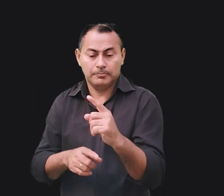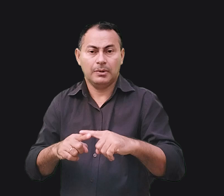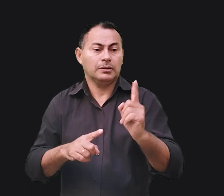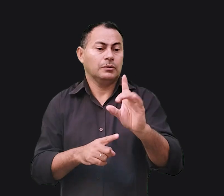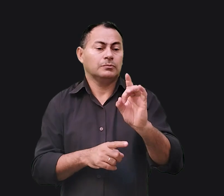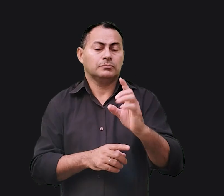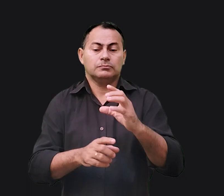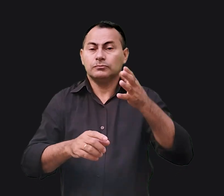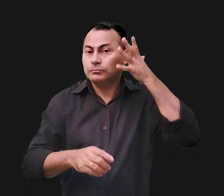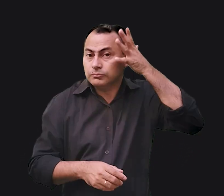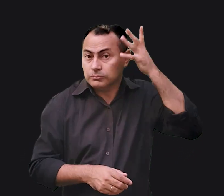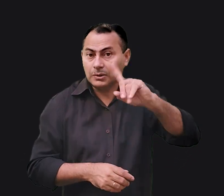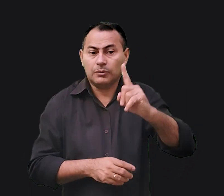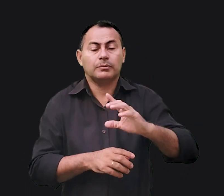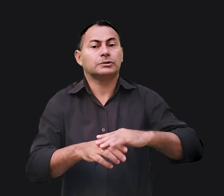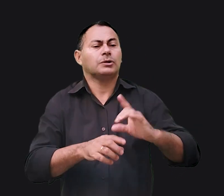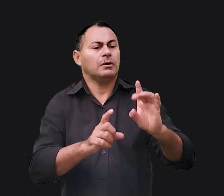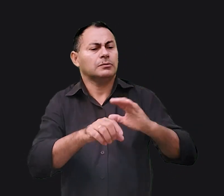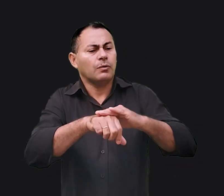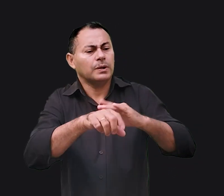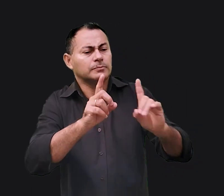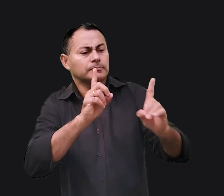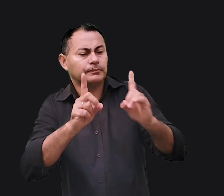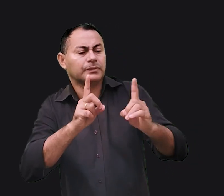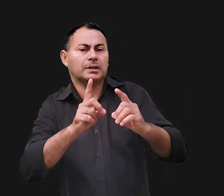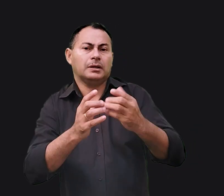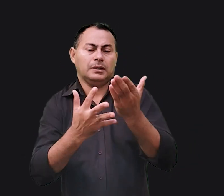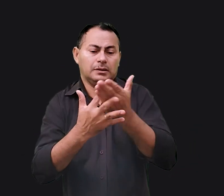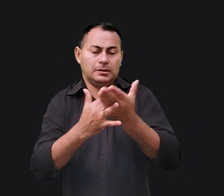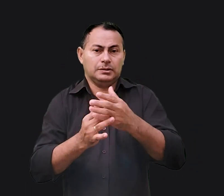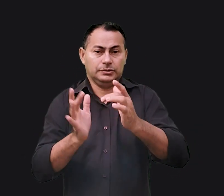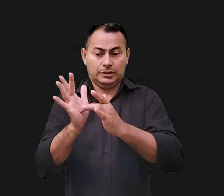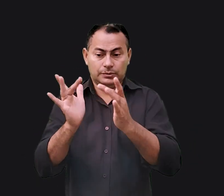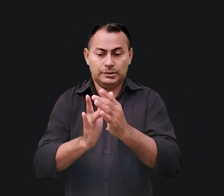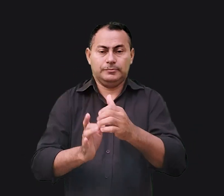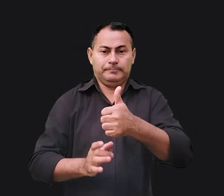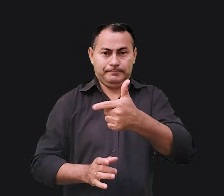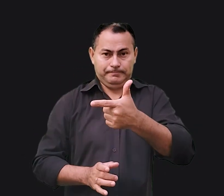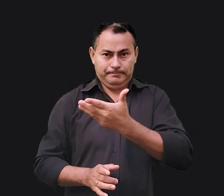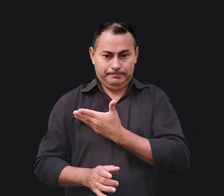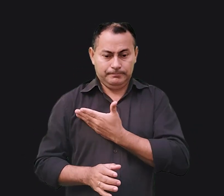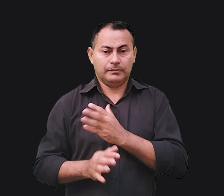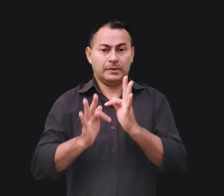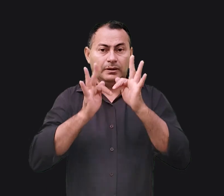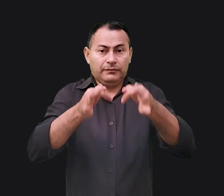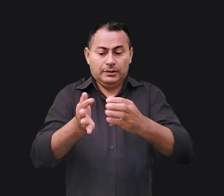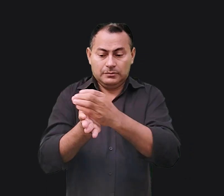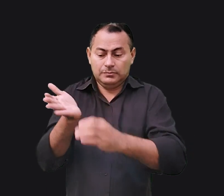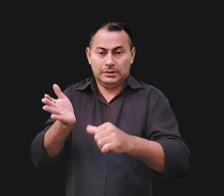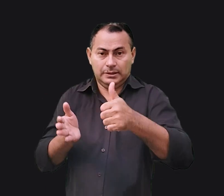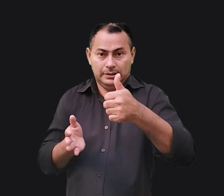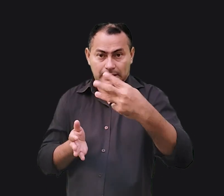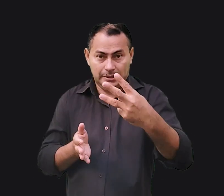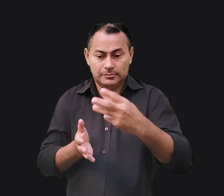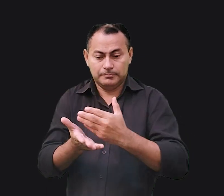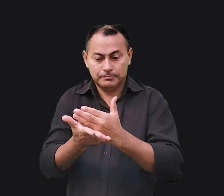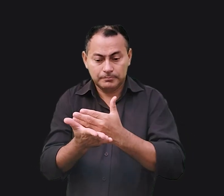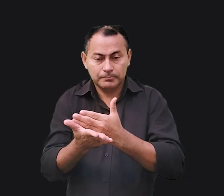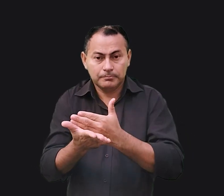não foi um discurso, e sim um diálogo entre Jesus e os apóstolos. No final do capítulo 13 e na primeira parte